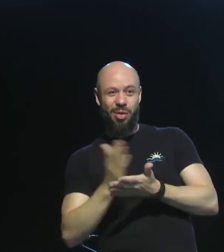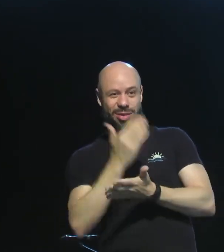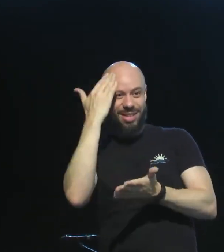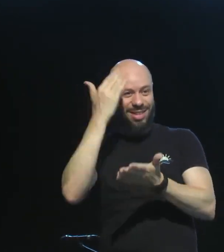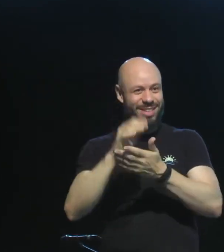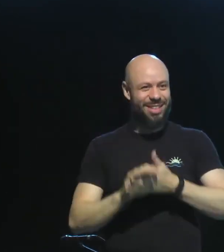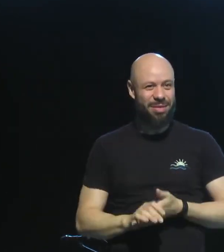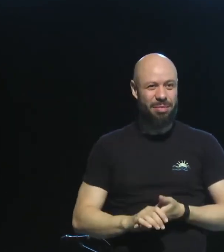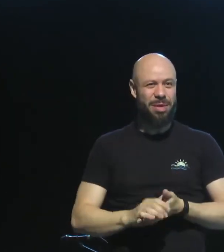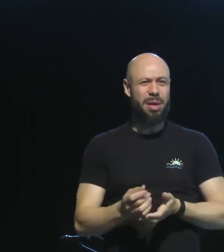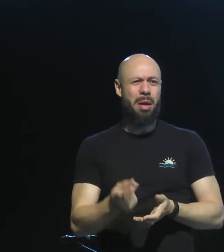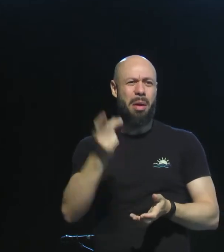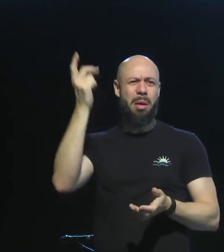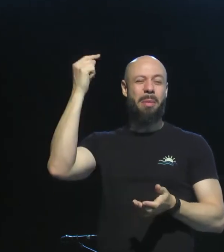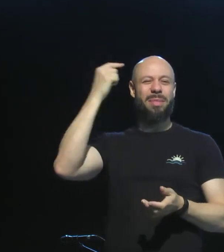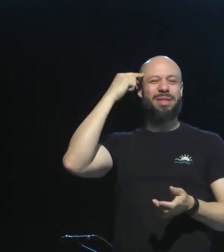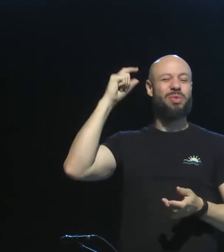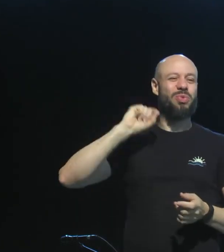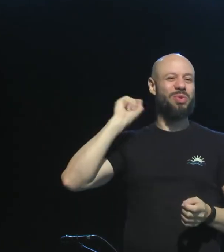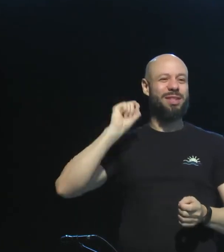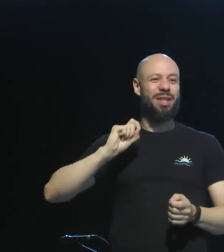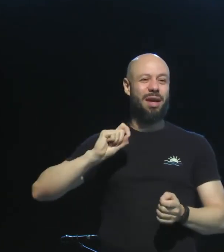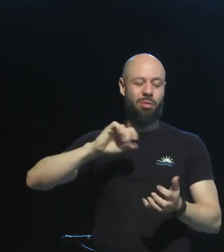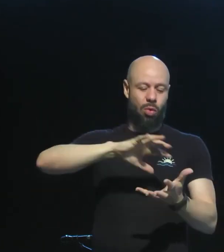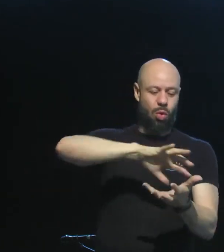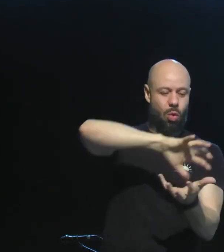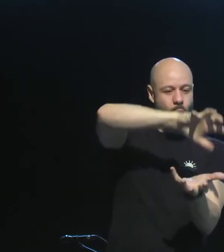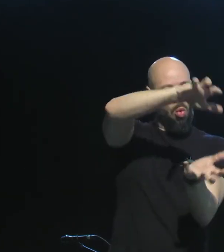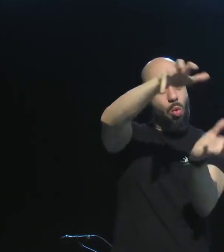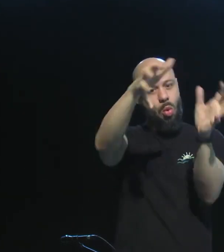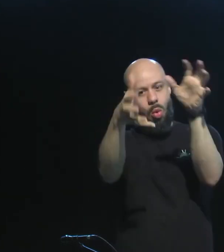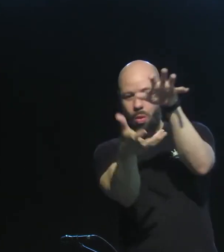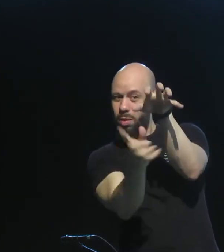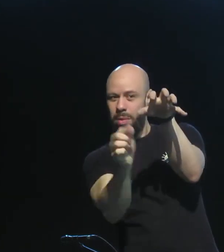pessoas achavam que a Terra era plana. Inclusive, na época das